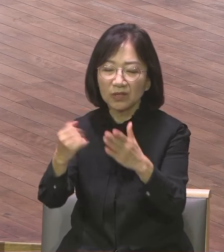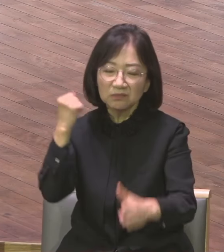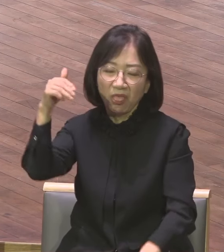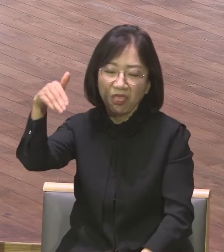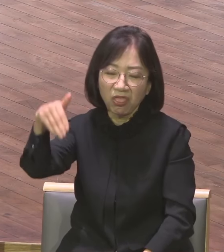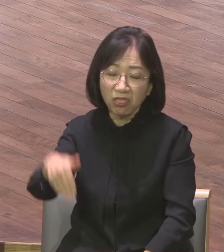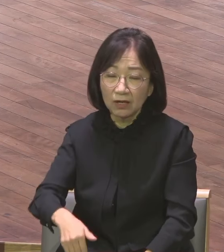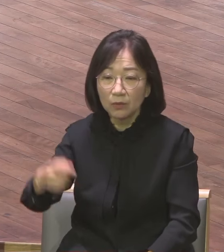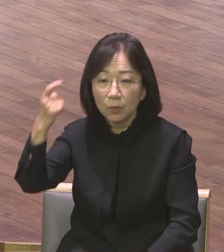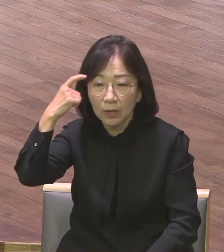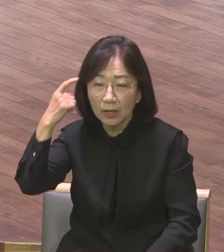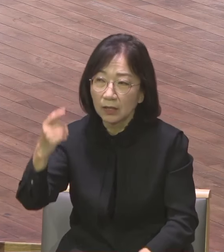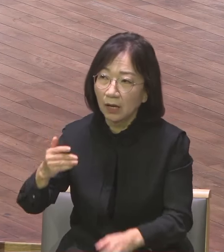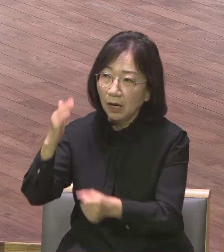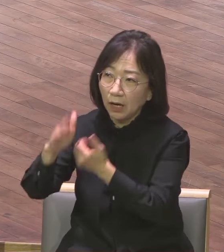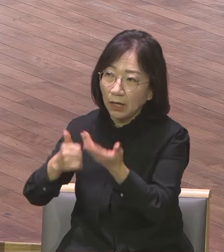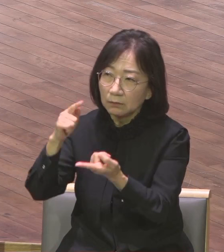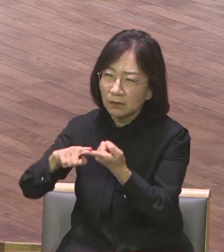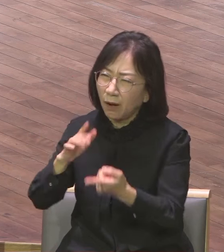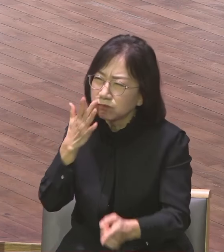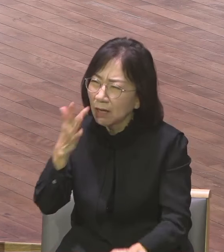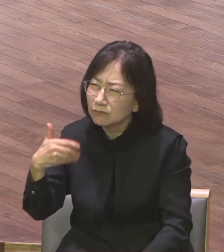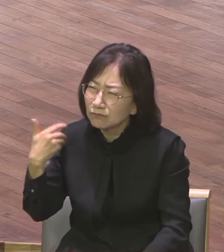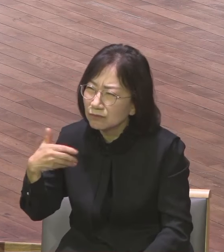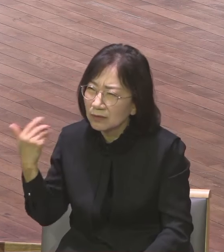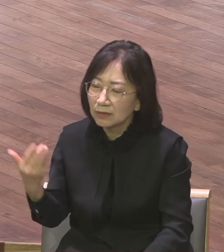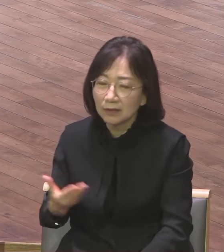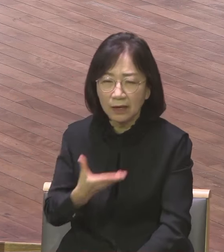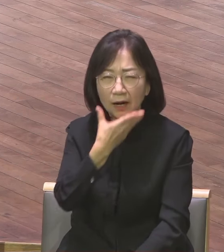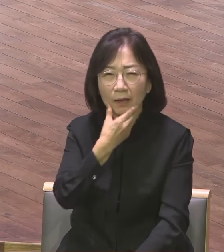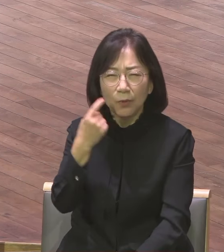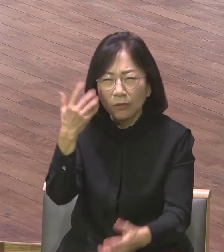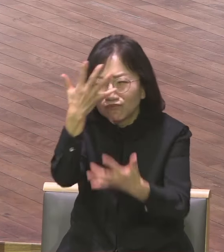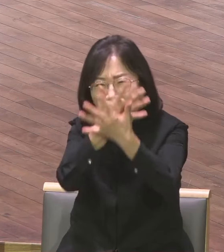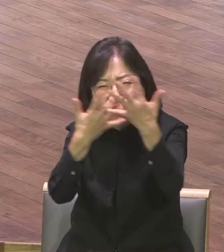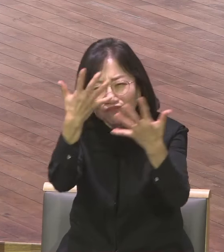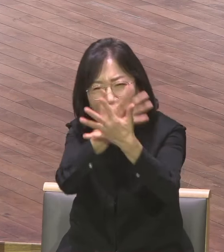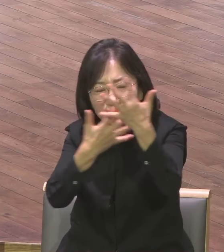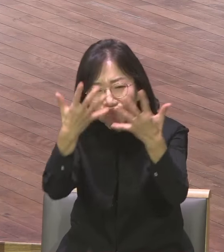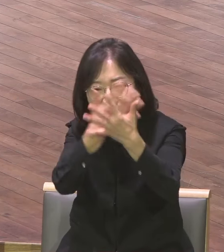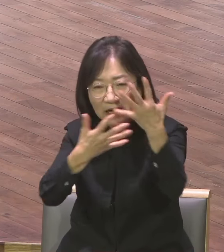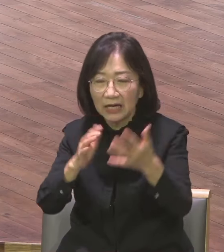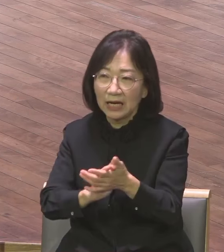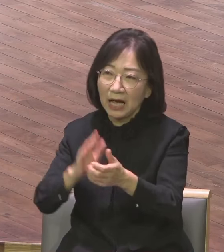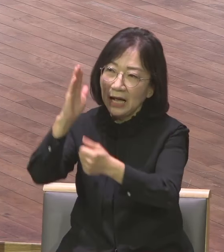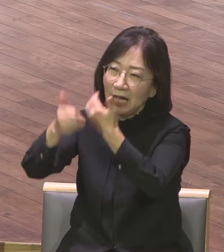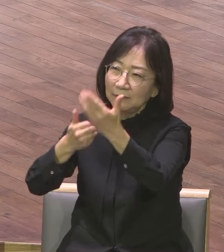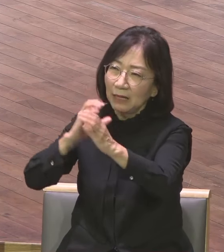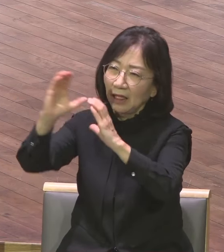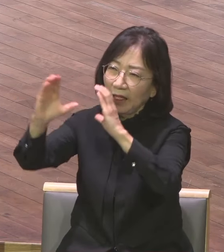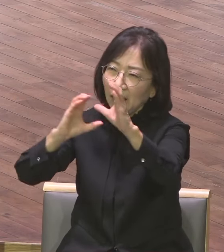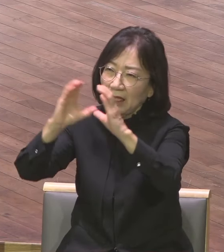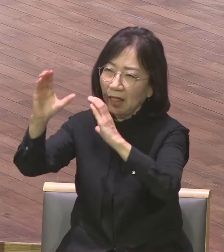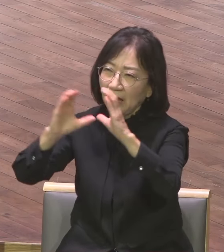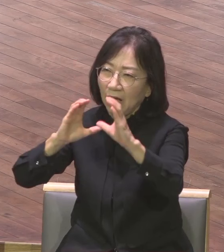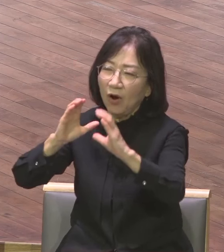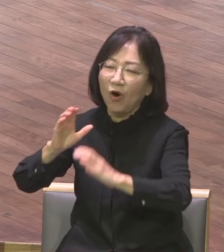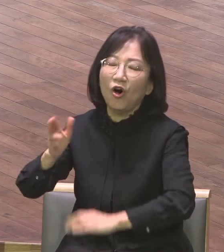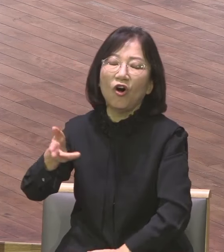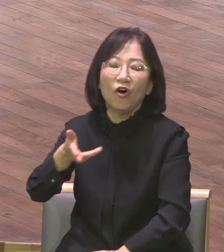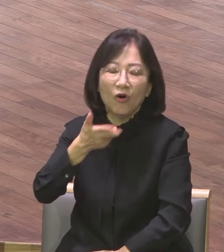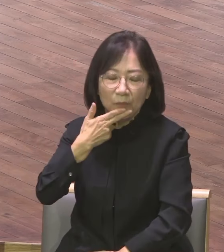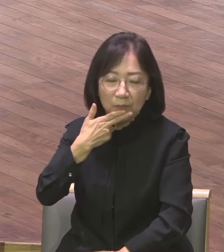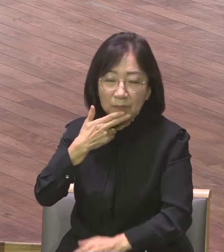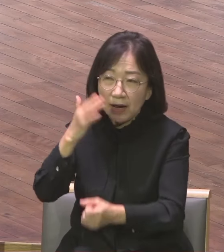곧 하나님의 도, 복음과 하나님과 교통하는 일에 대한 무지가 자리 잡고 있다라고